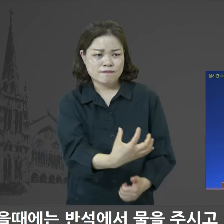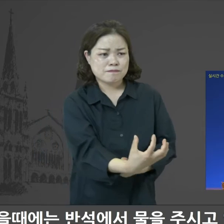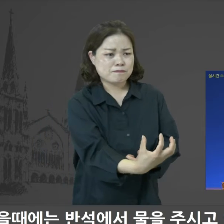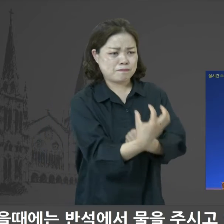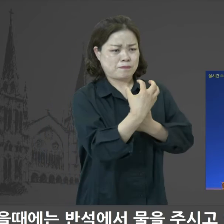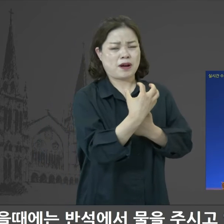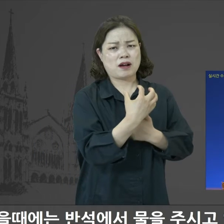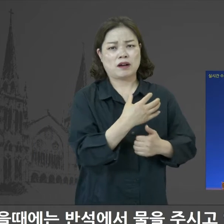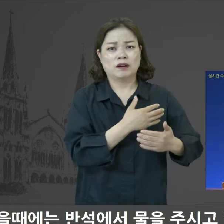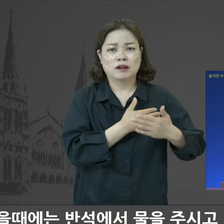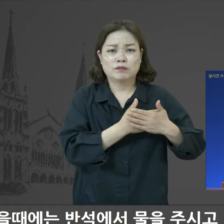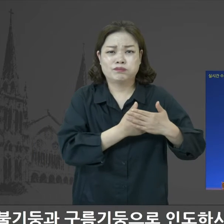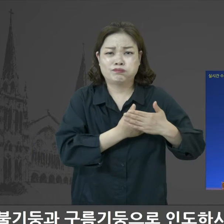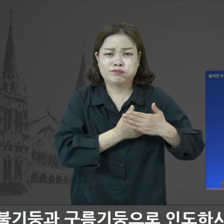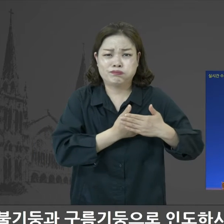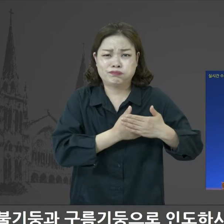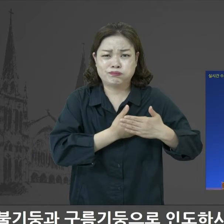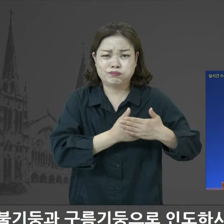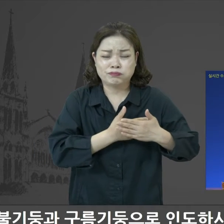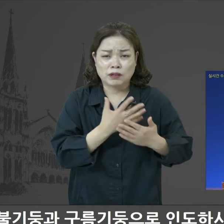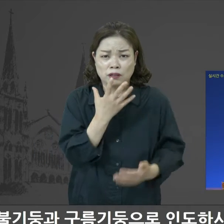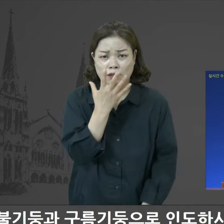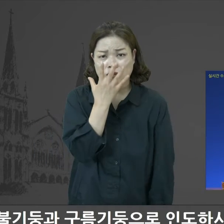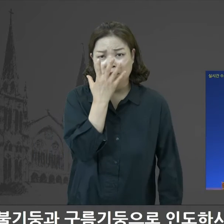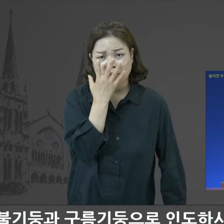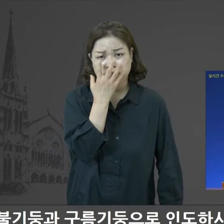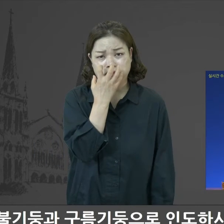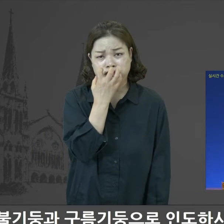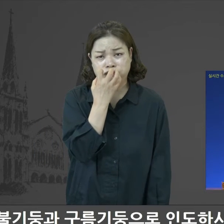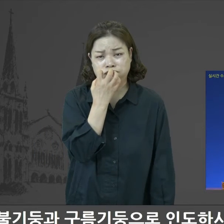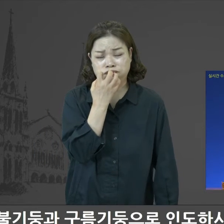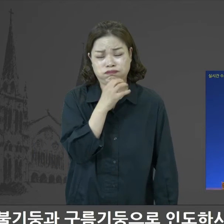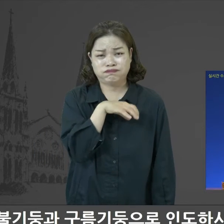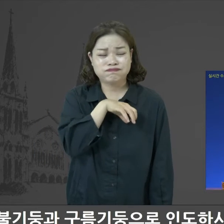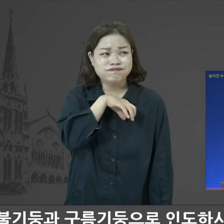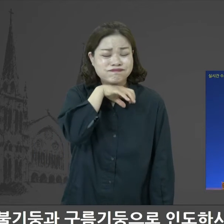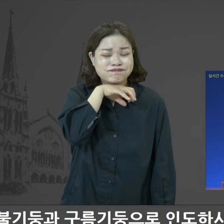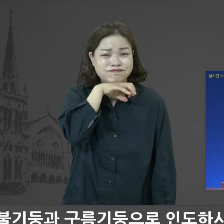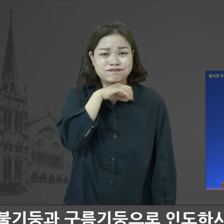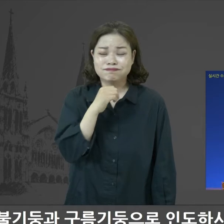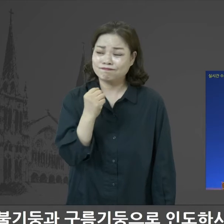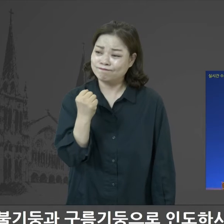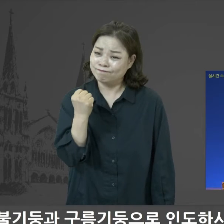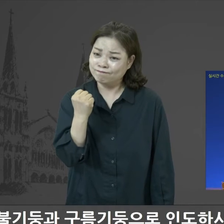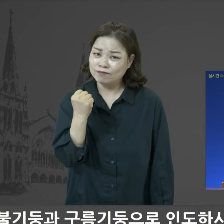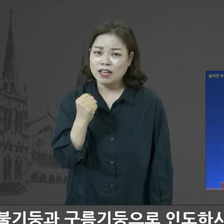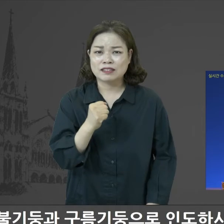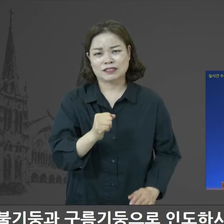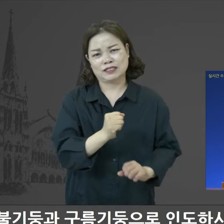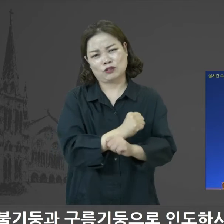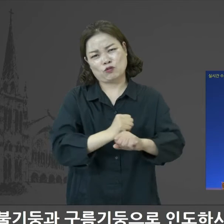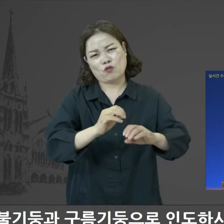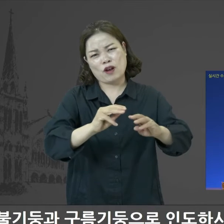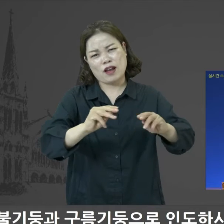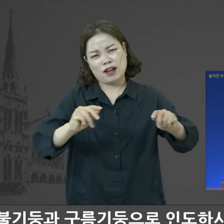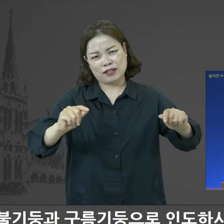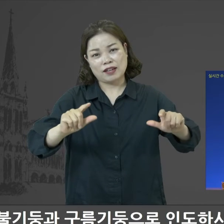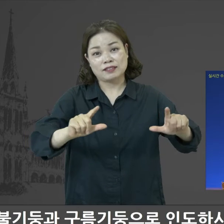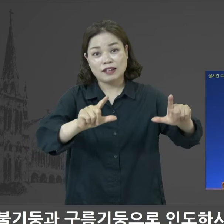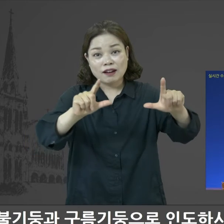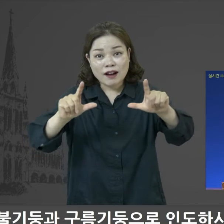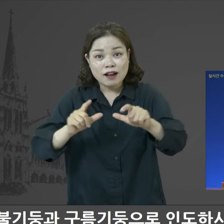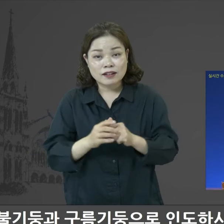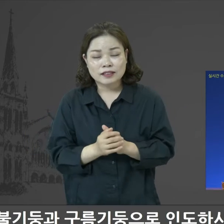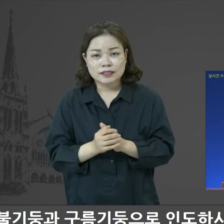위협적이고 불안하고 우울하고 불만이 가득한 곳이 광야이죠. 하지만